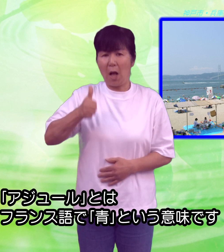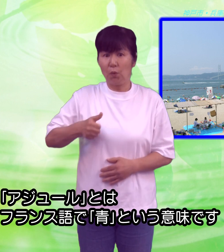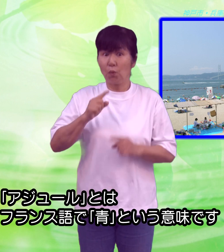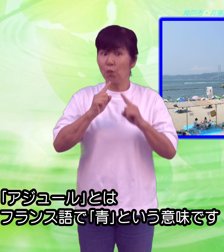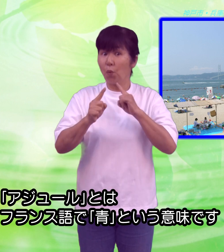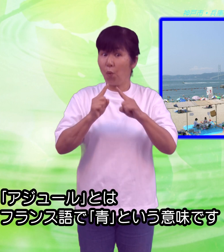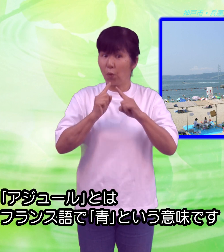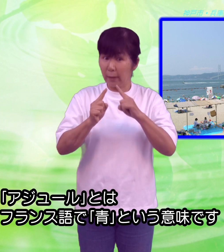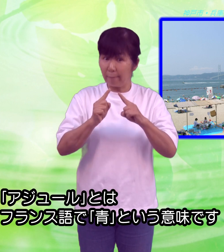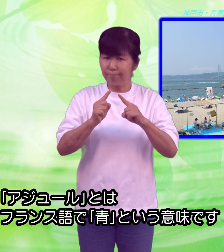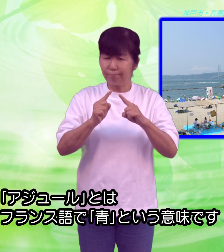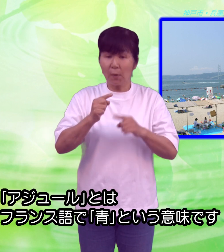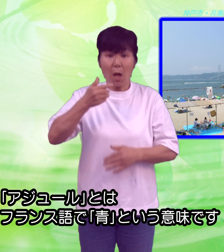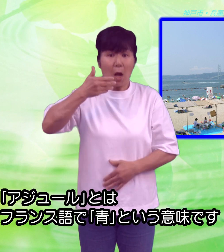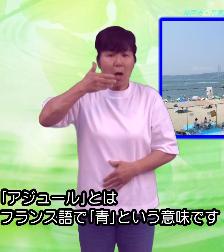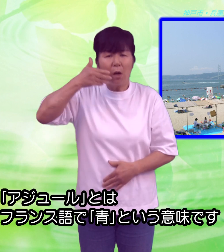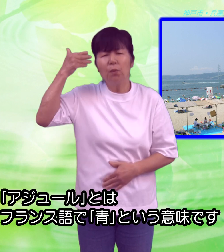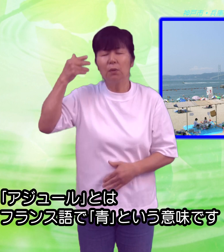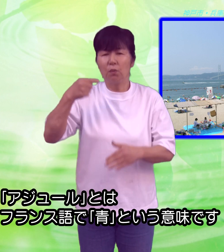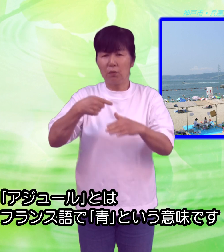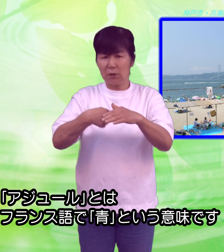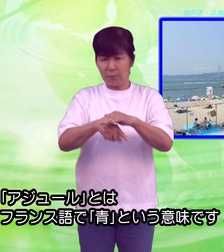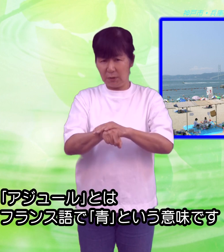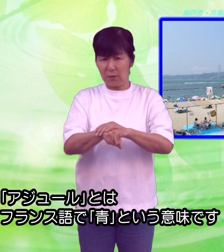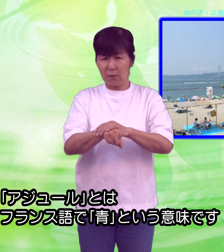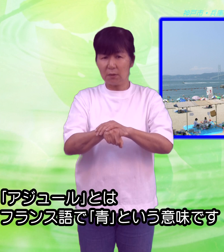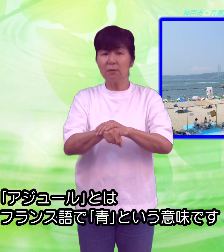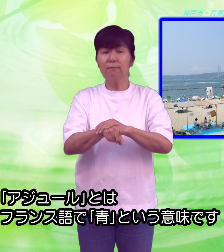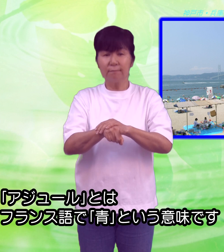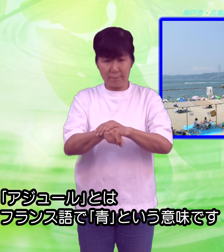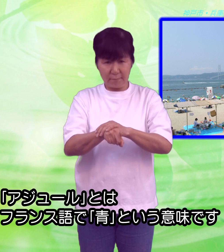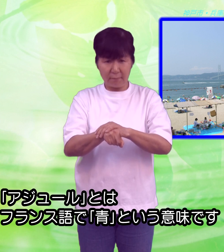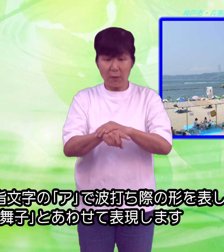アジュールドはフランス語で青という意味です